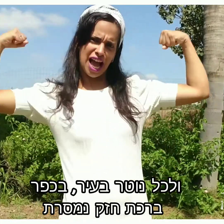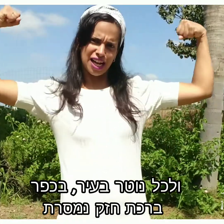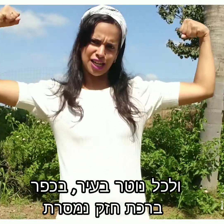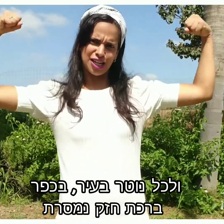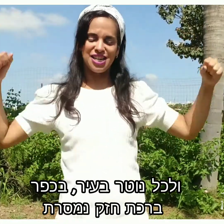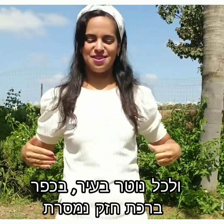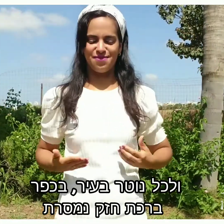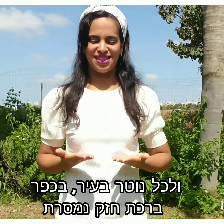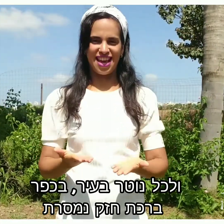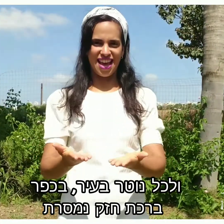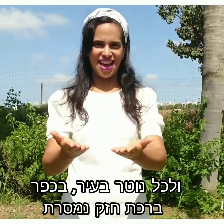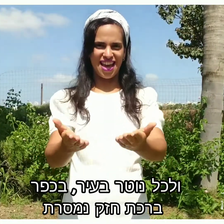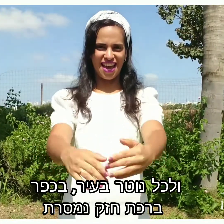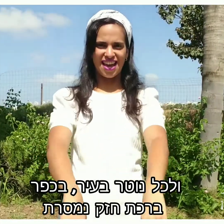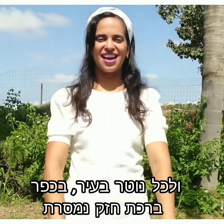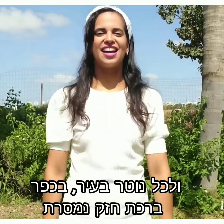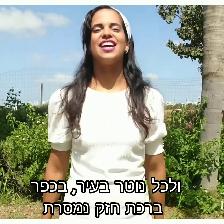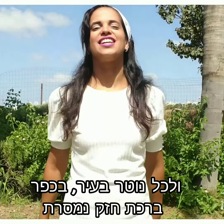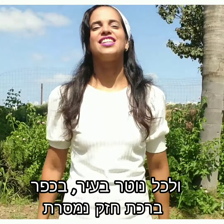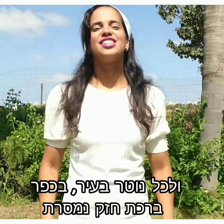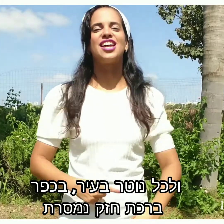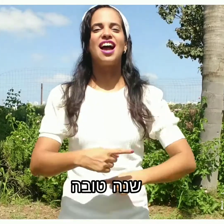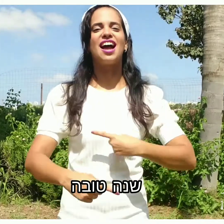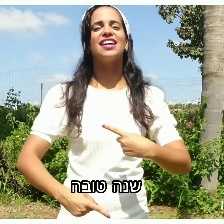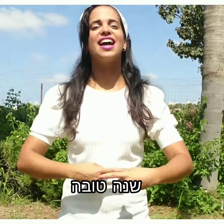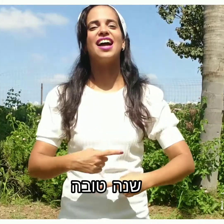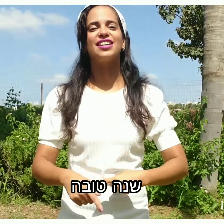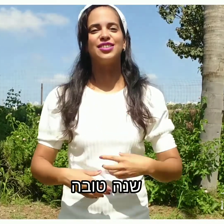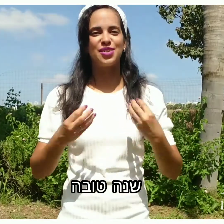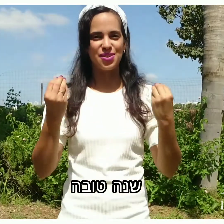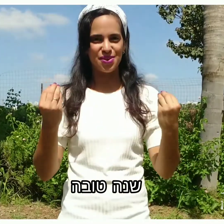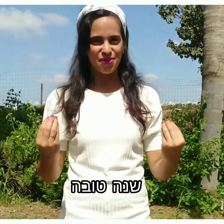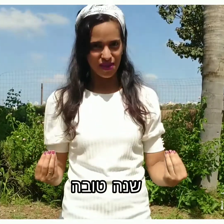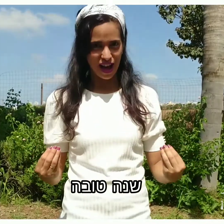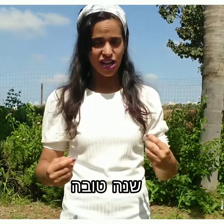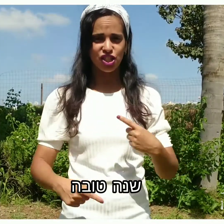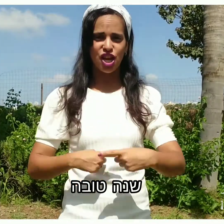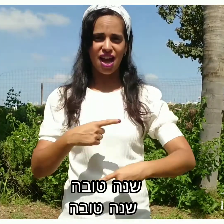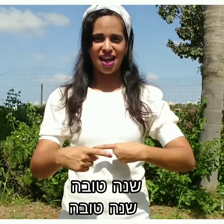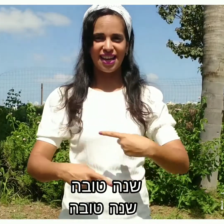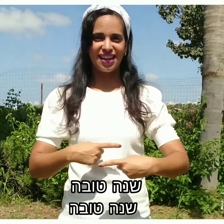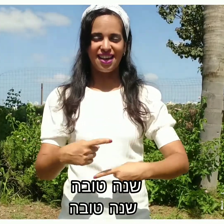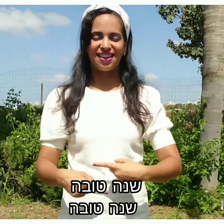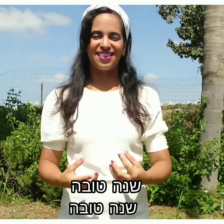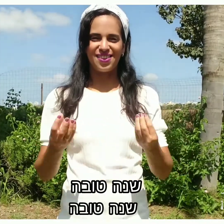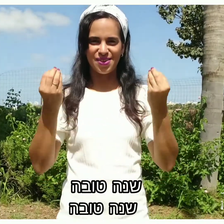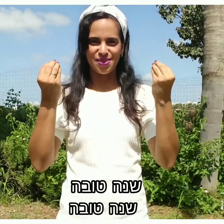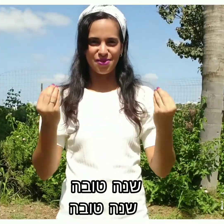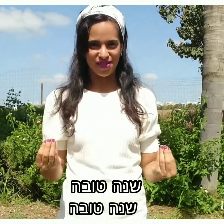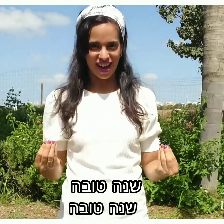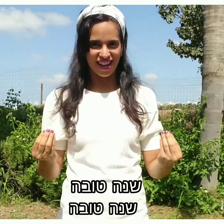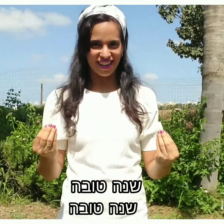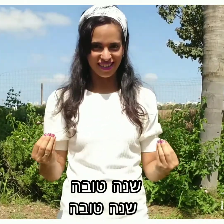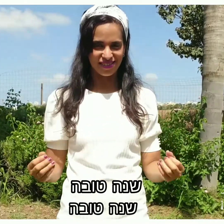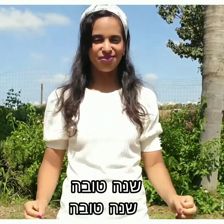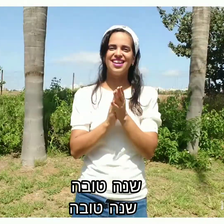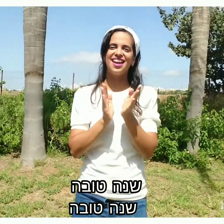חזק נסערת. שנה טובה, שנה טובה.